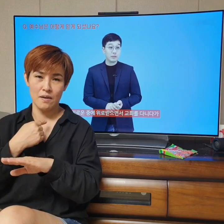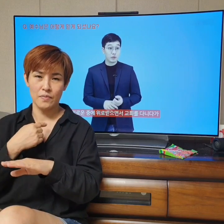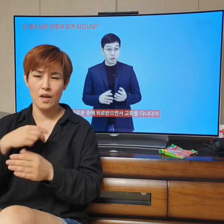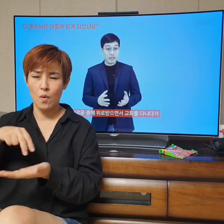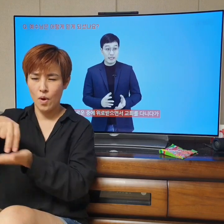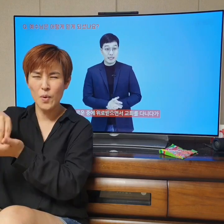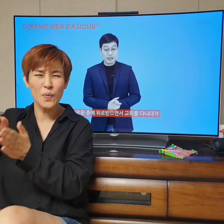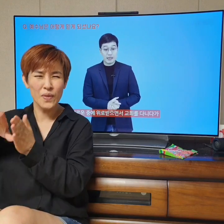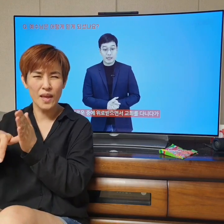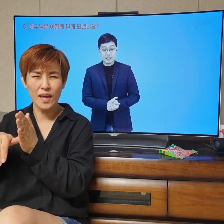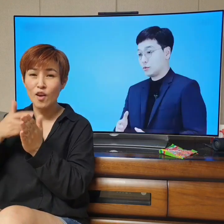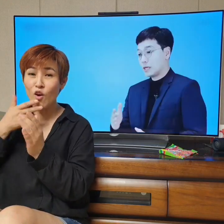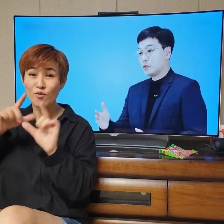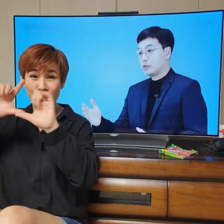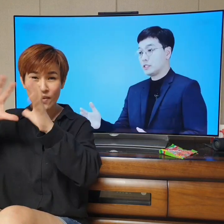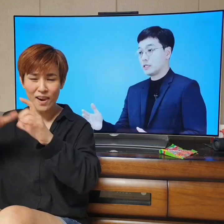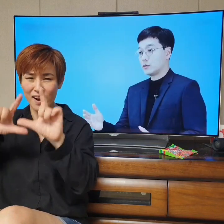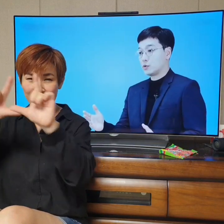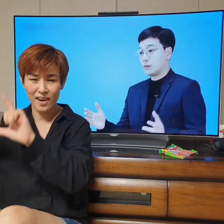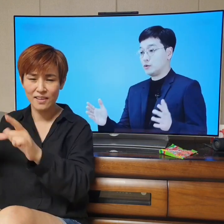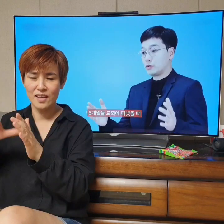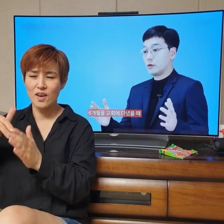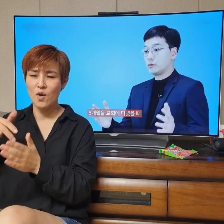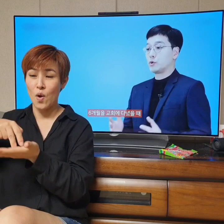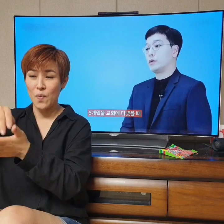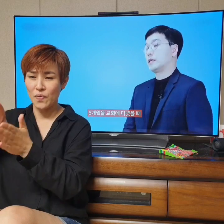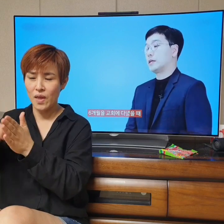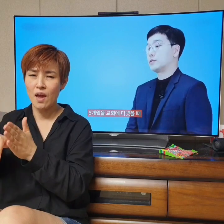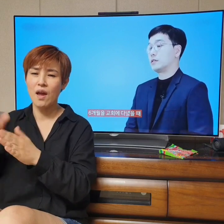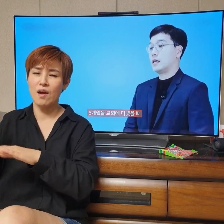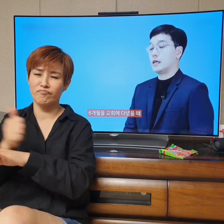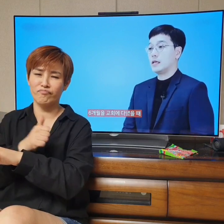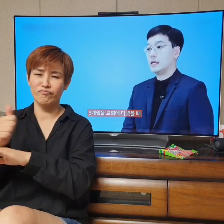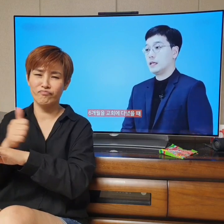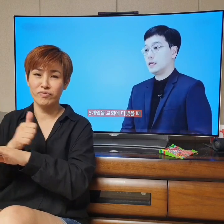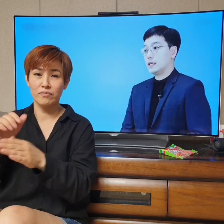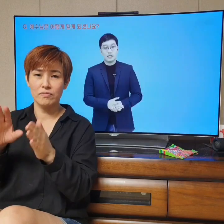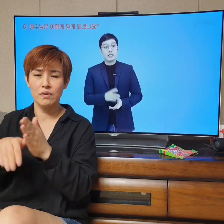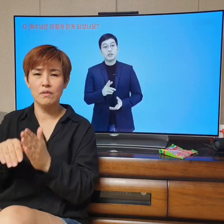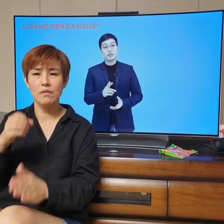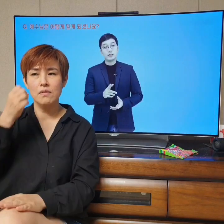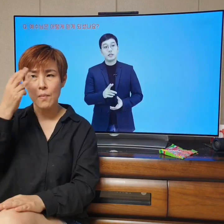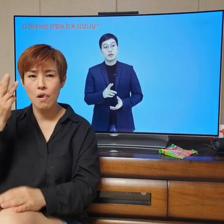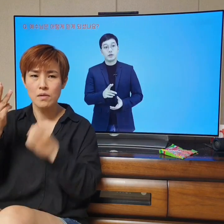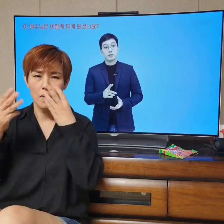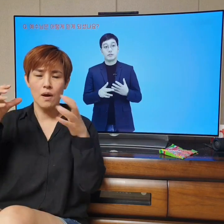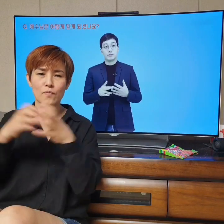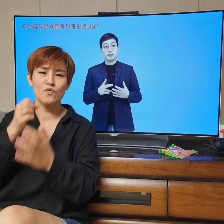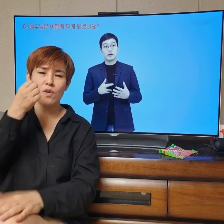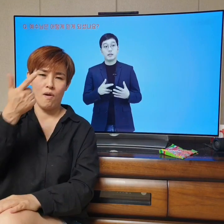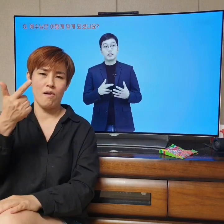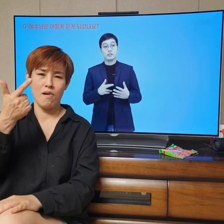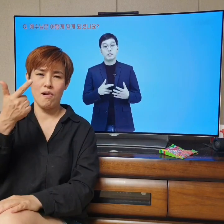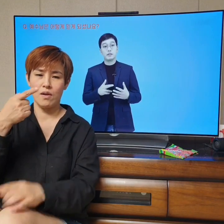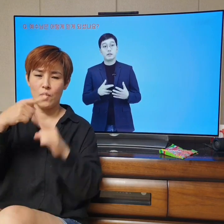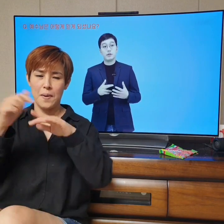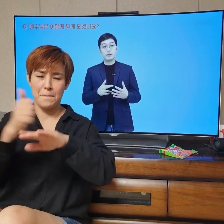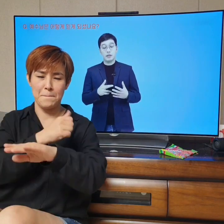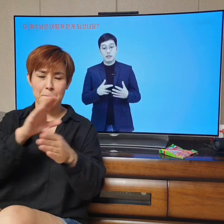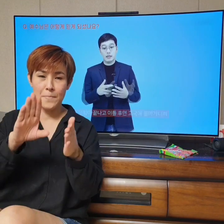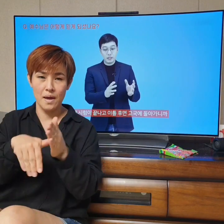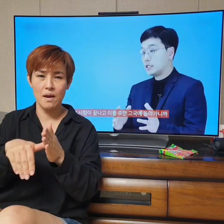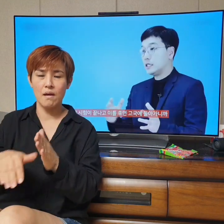중에 위로받으면서 교회를 다니다가 또 3개월이 지나서 도합 6개월을 교회를 다녔을 때 1학년이 끝난 거예요. 마지막 학기